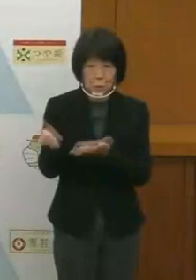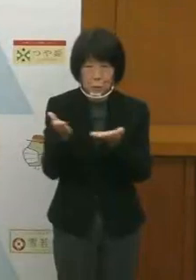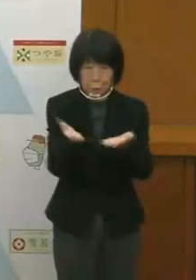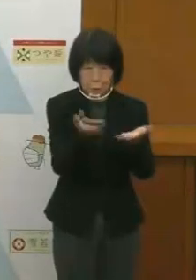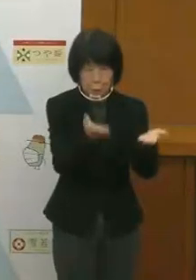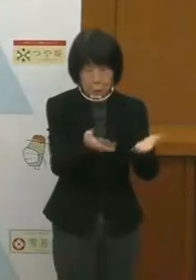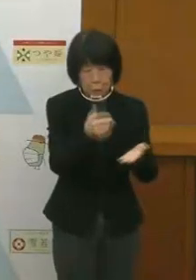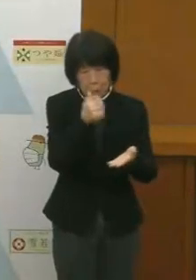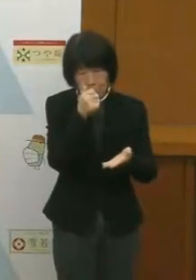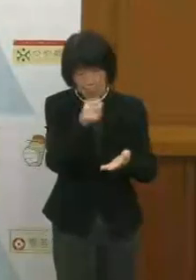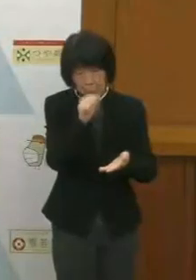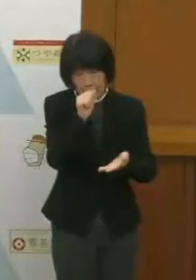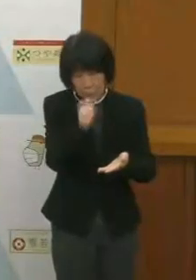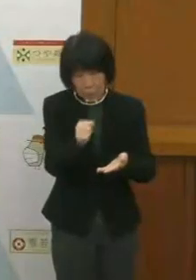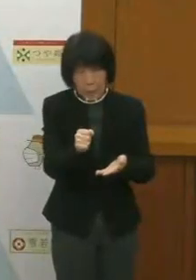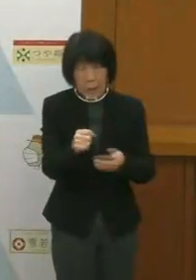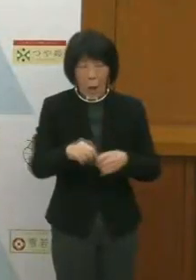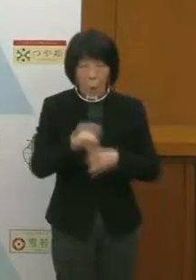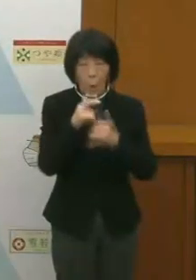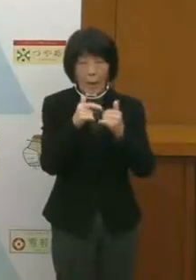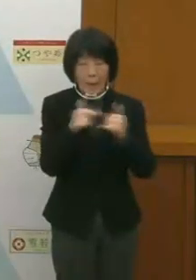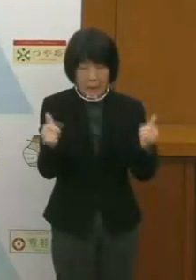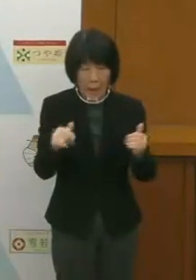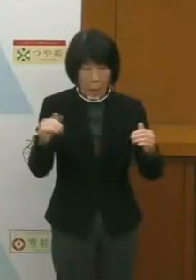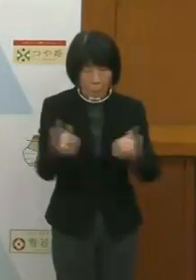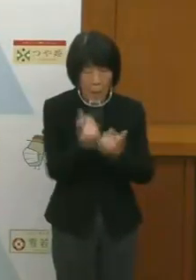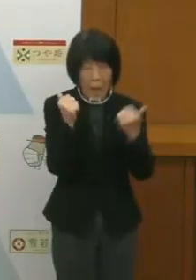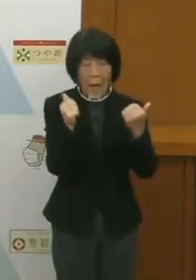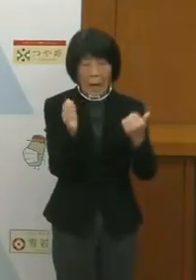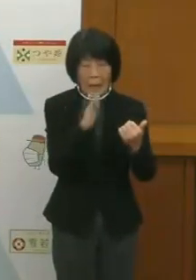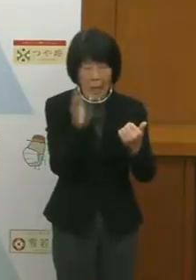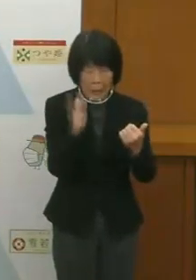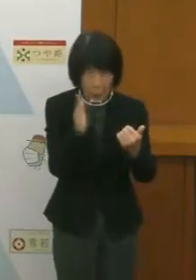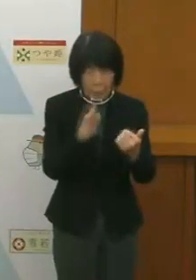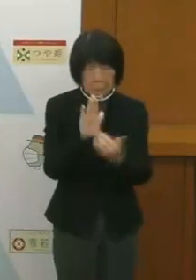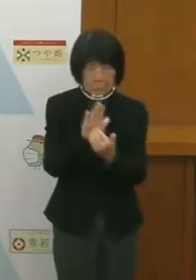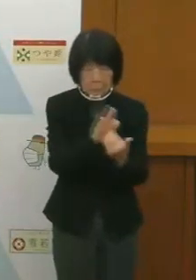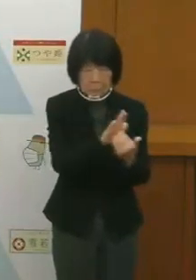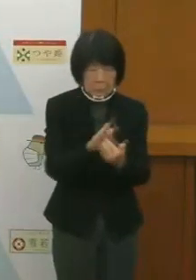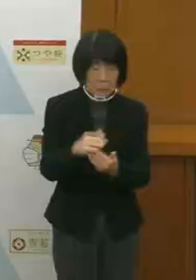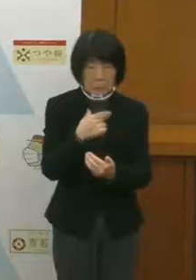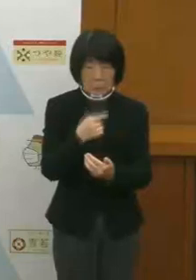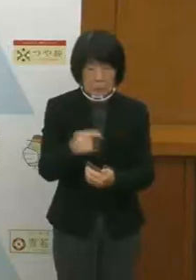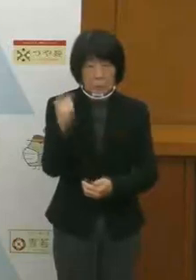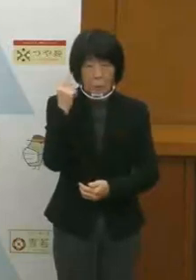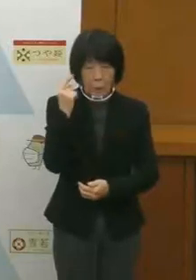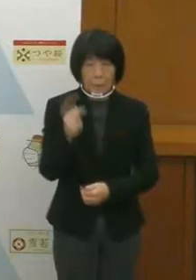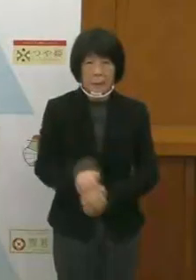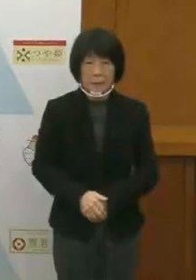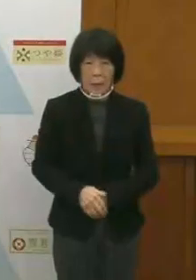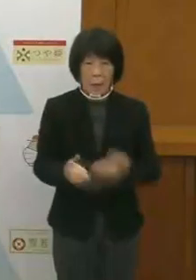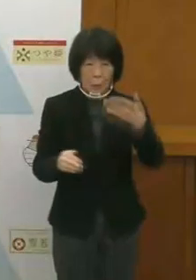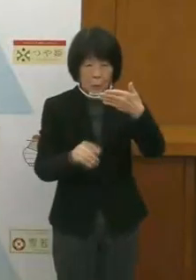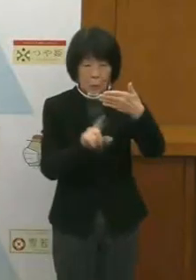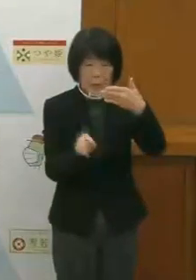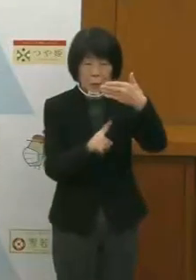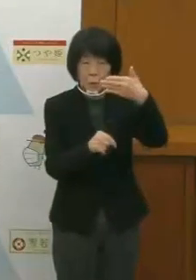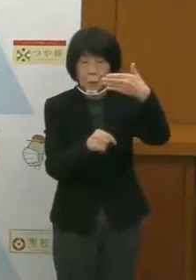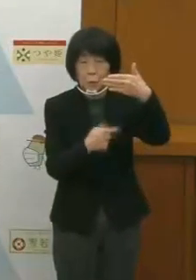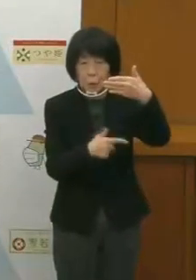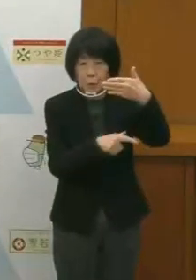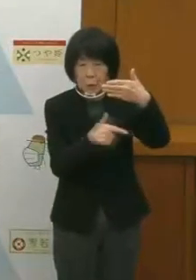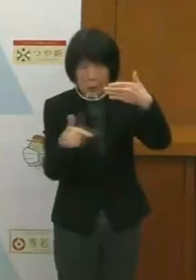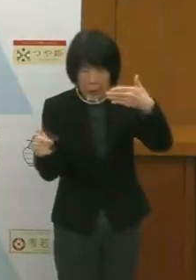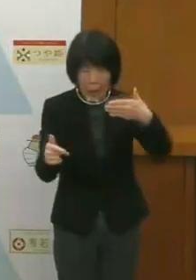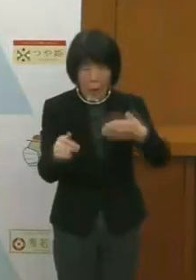供を充実させて高齢者の交通事故防止等を図るものであります。9月16日から